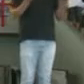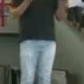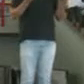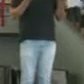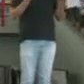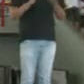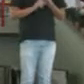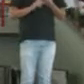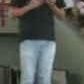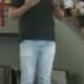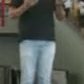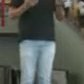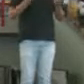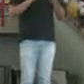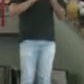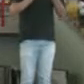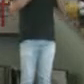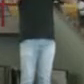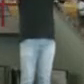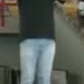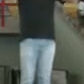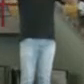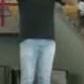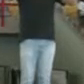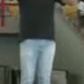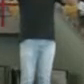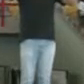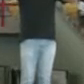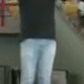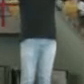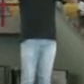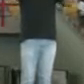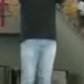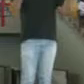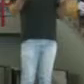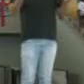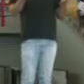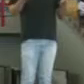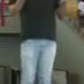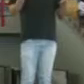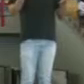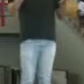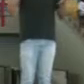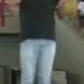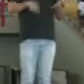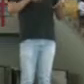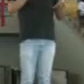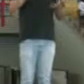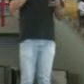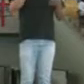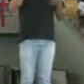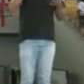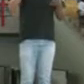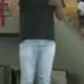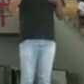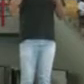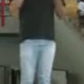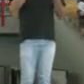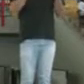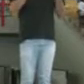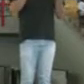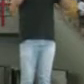então, um dos temas mais discutidos na atualidade tem sido o tema X, é o da prova. Não faça